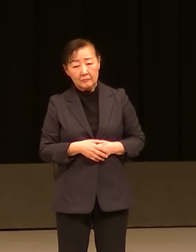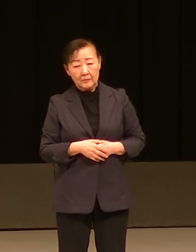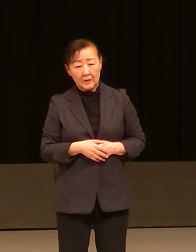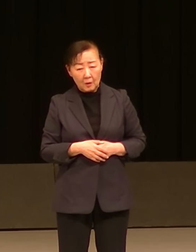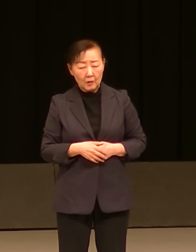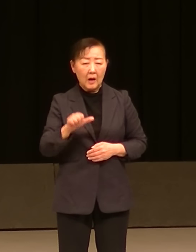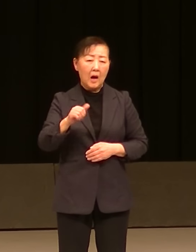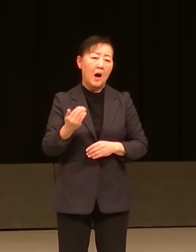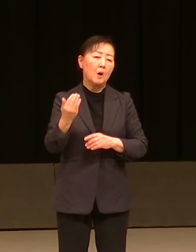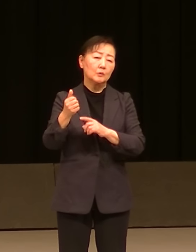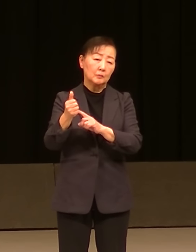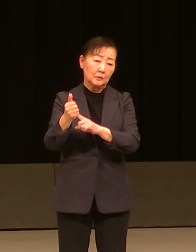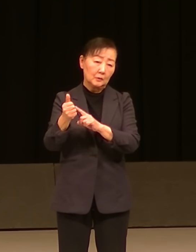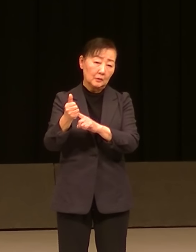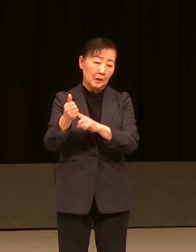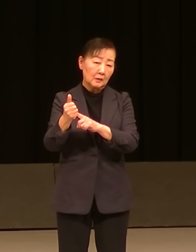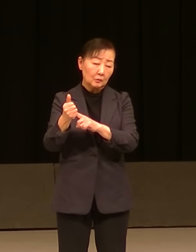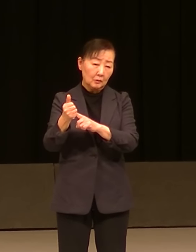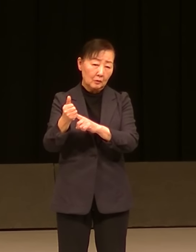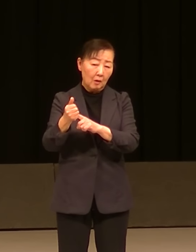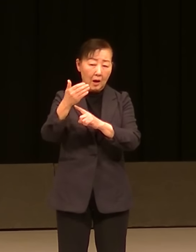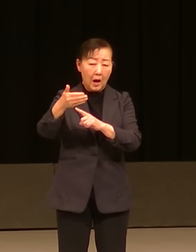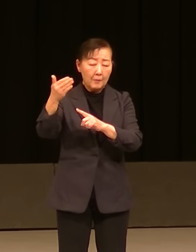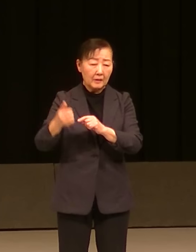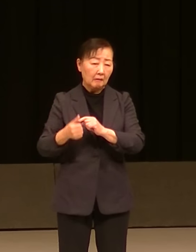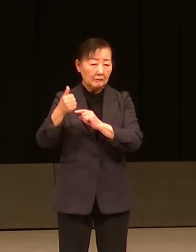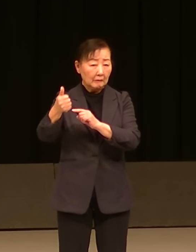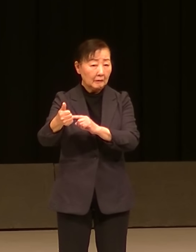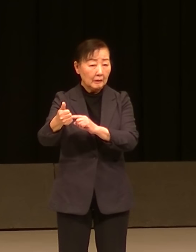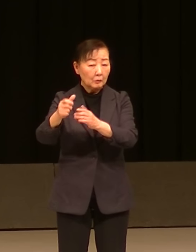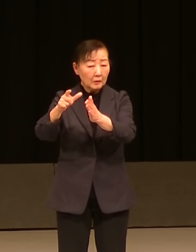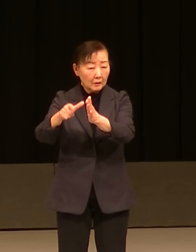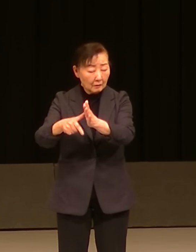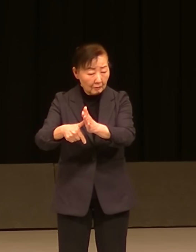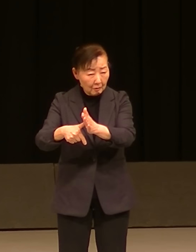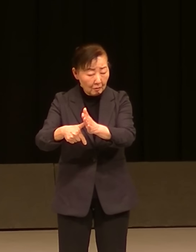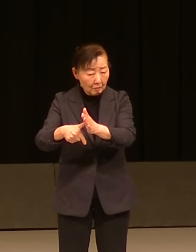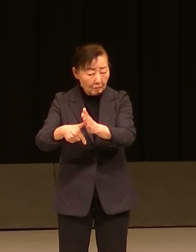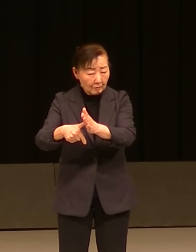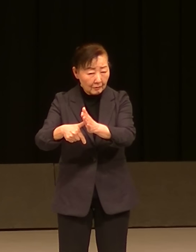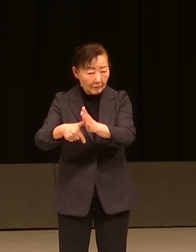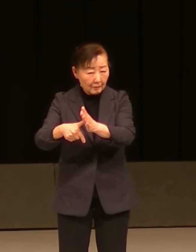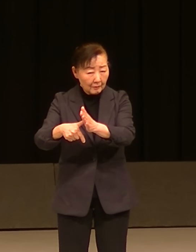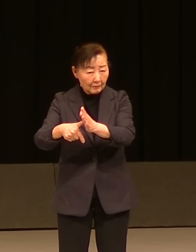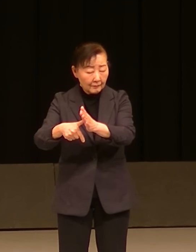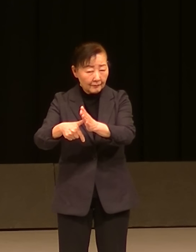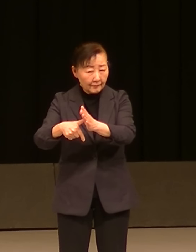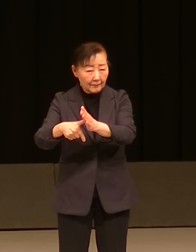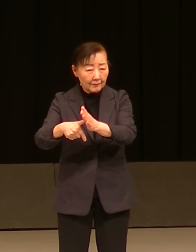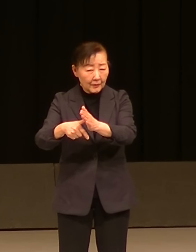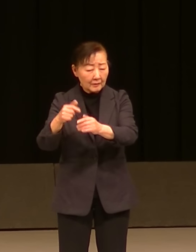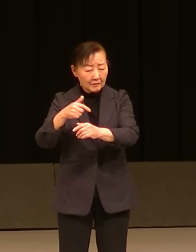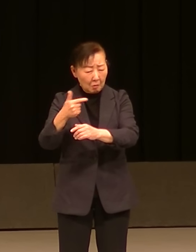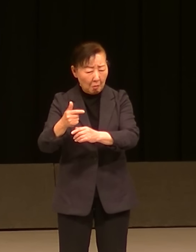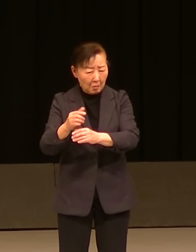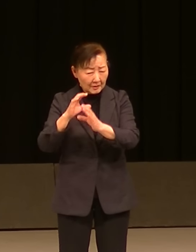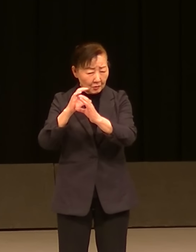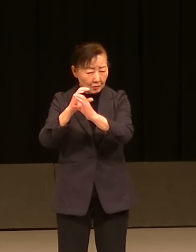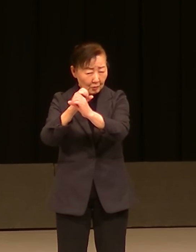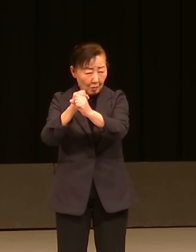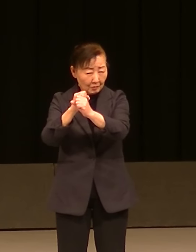ミクスの大衆のアメリカ訪問におけるこの、まあ非常に注目す